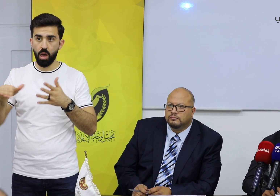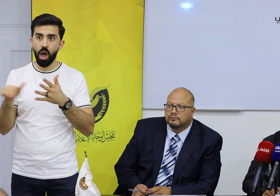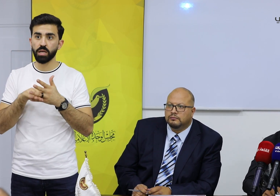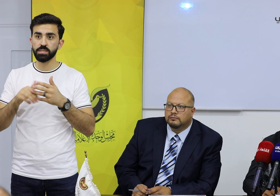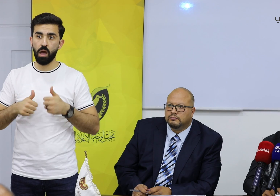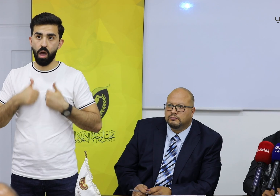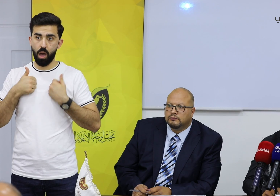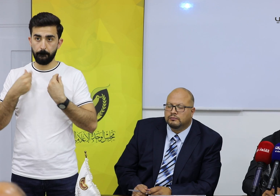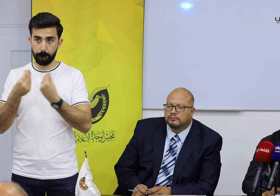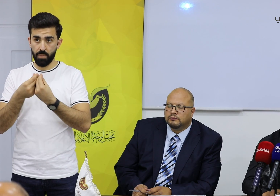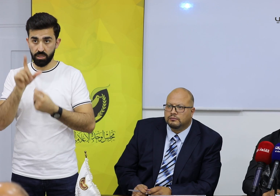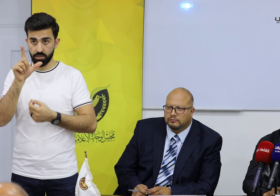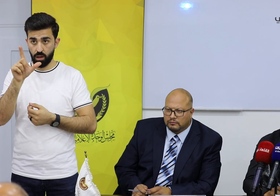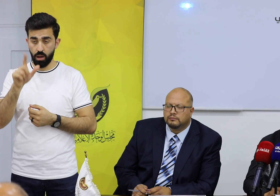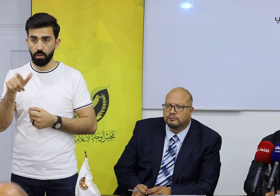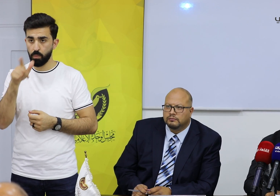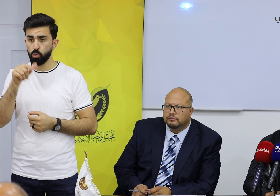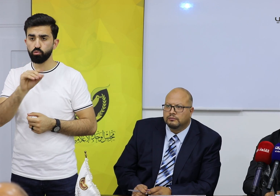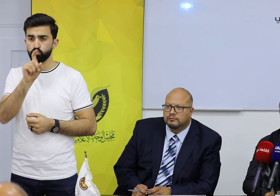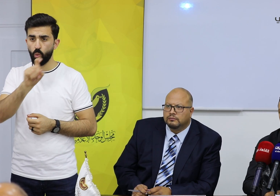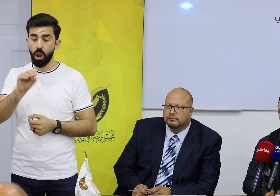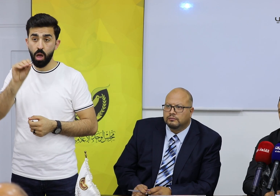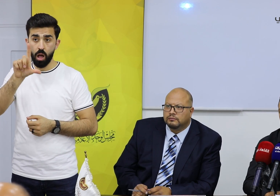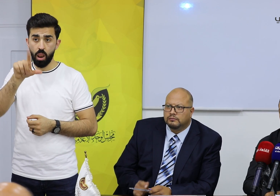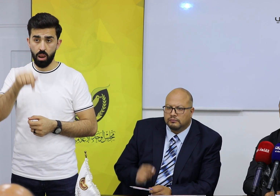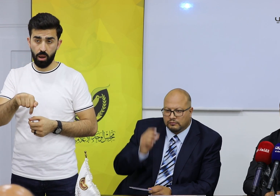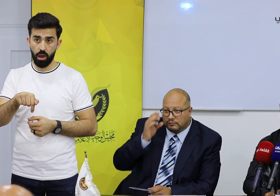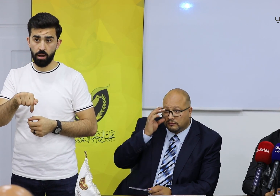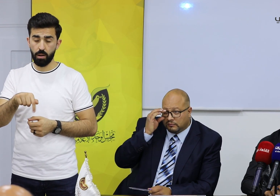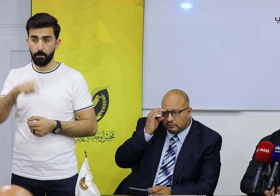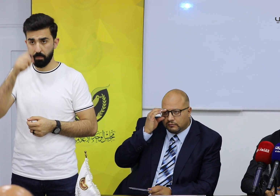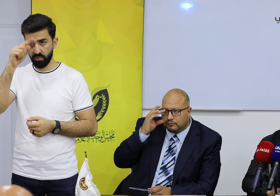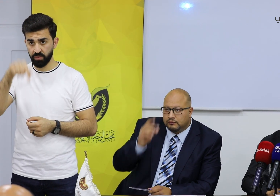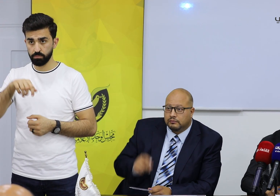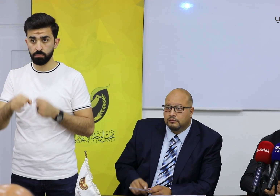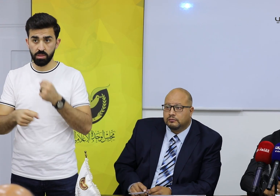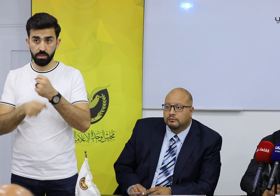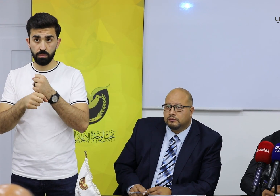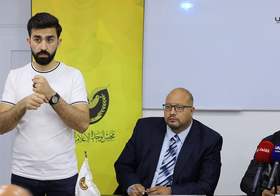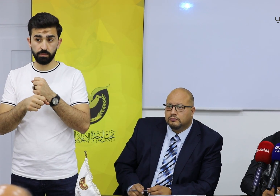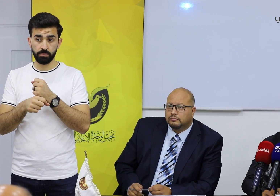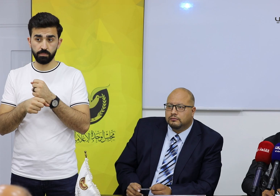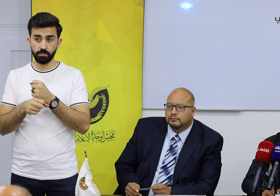أساسي، هل هناك سيكون